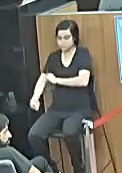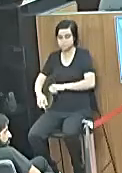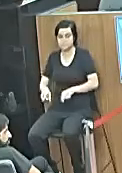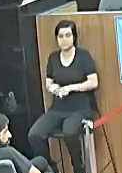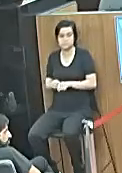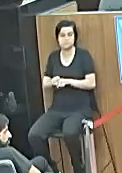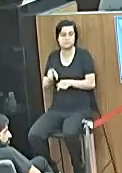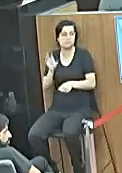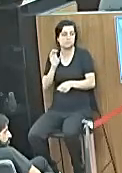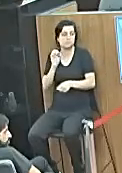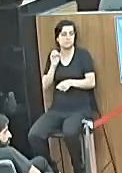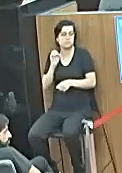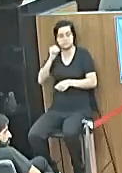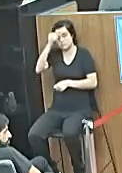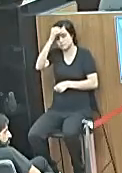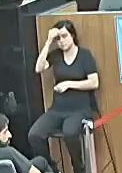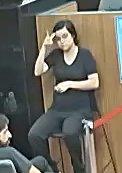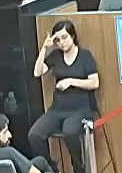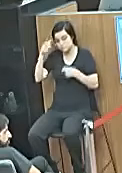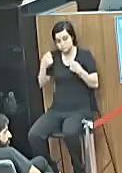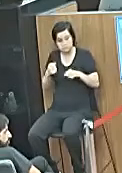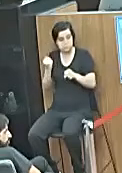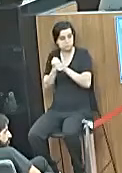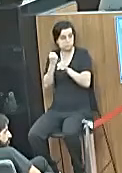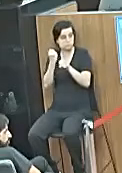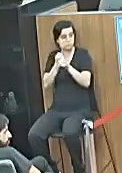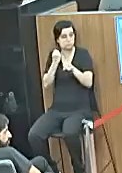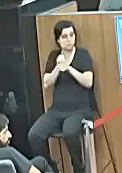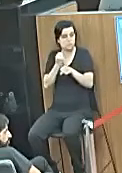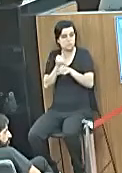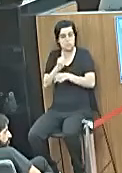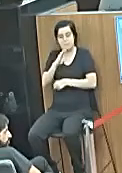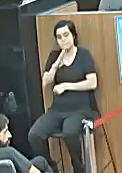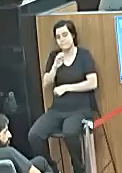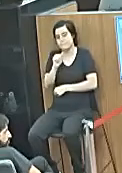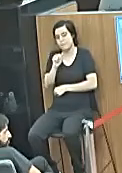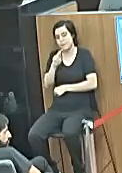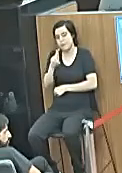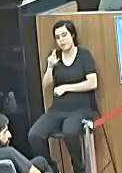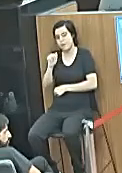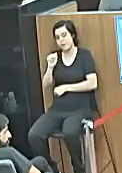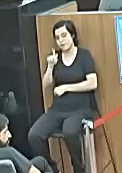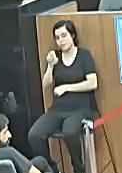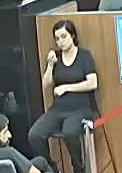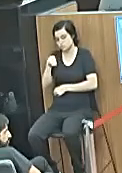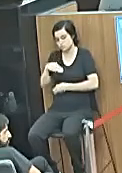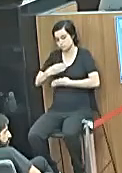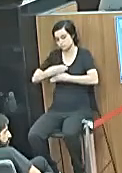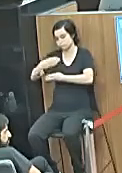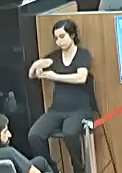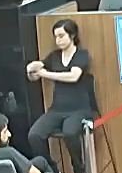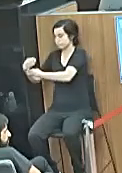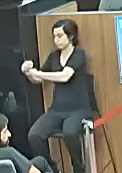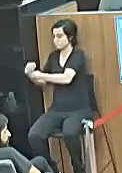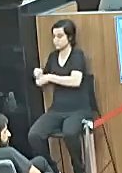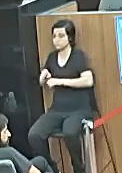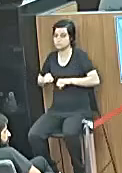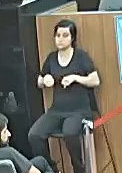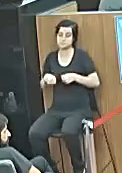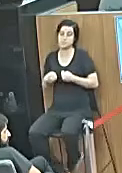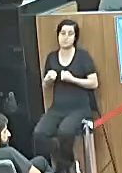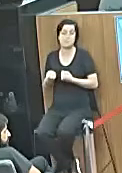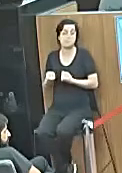de barraginhas ao longo das estradas e políticas de bom uso da terra como projetos de terraceamento